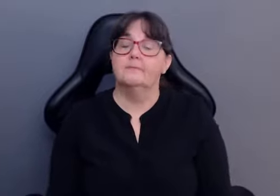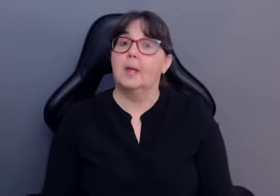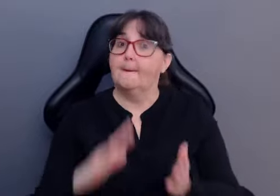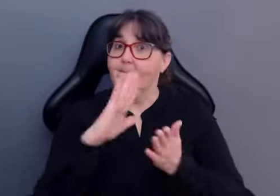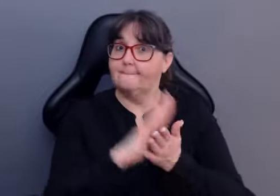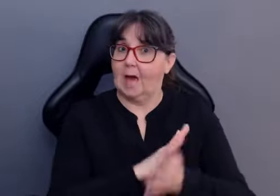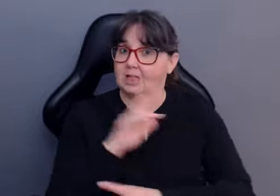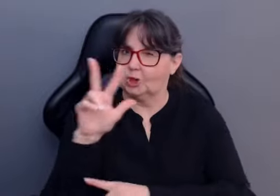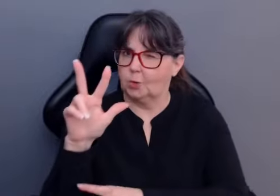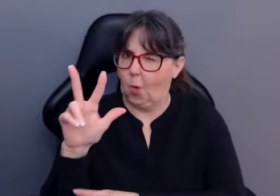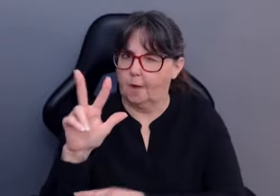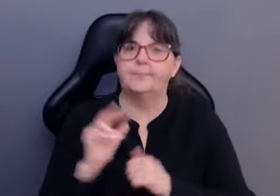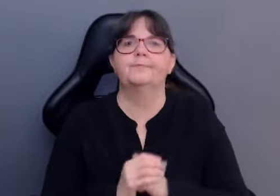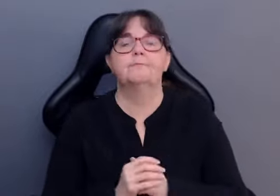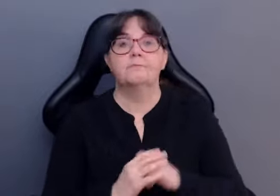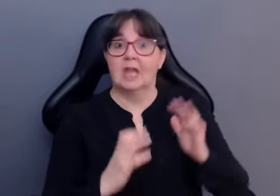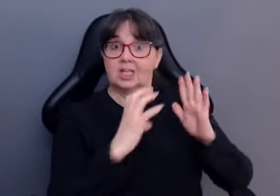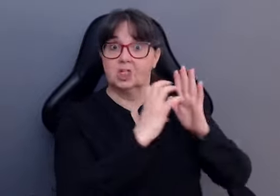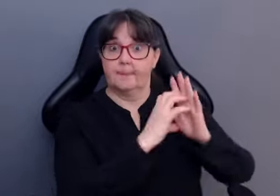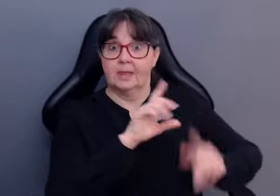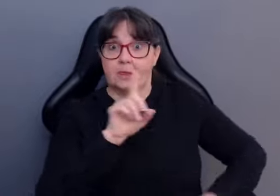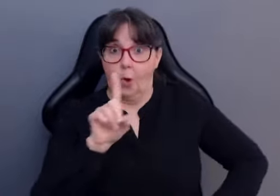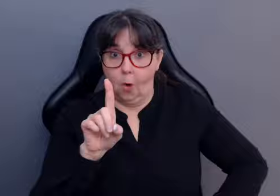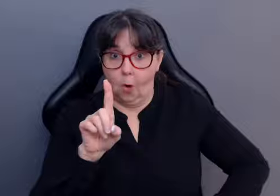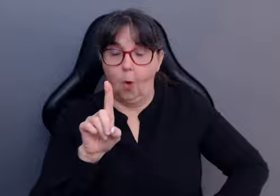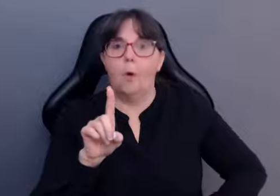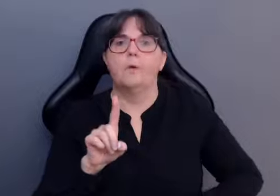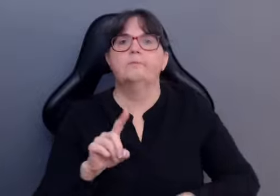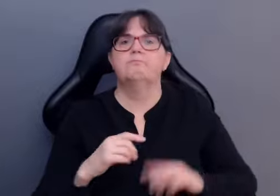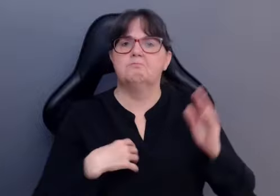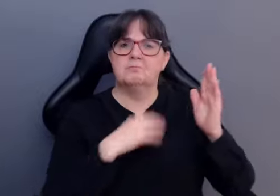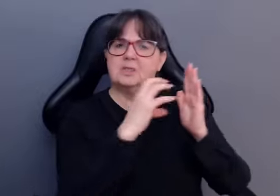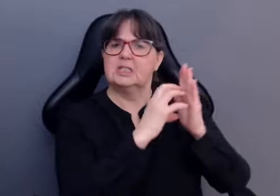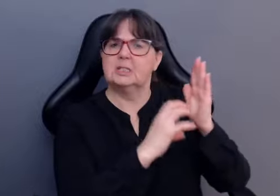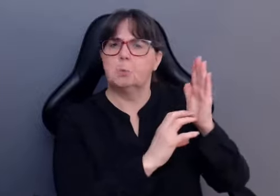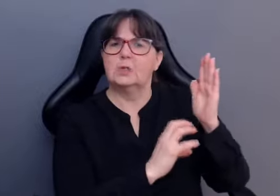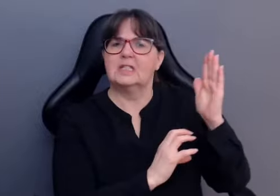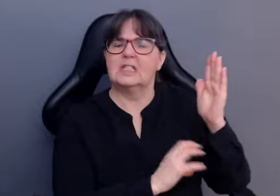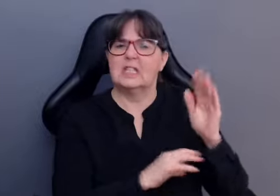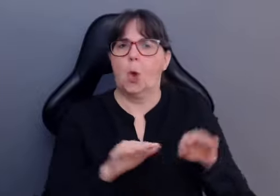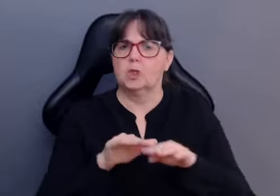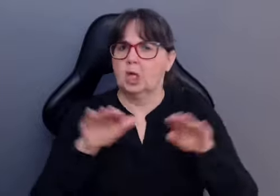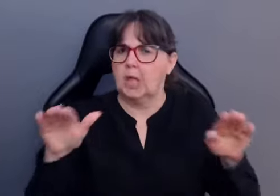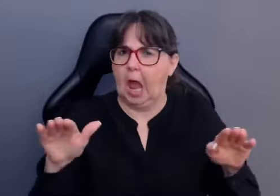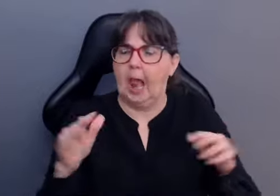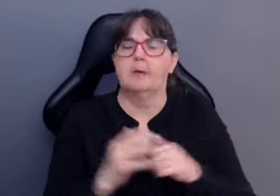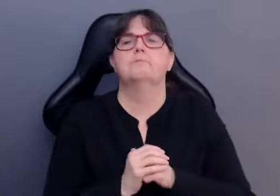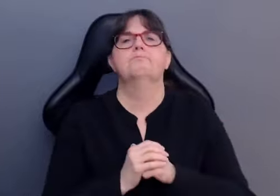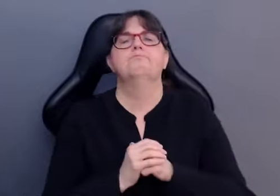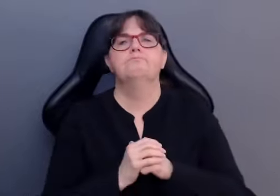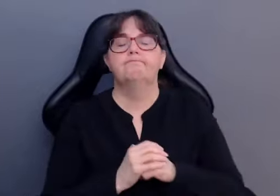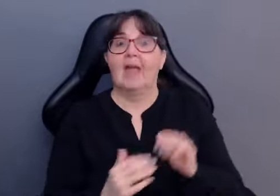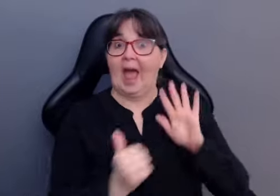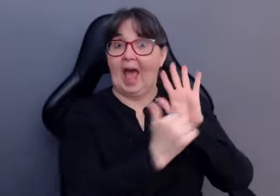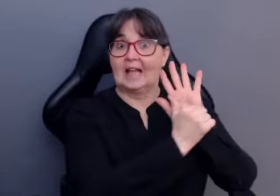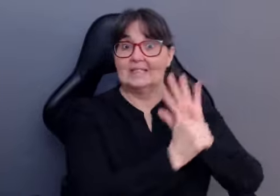Page 3. Chapitre 1. Dispositions générales. Article 1.